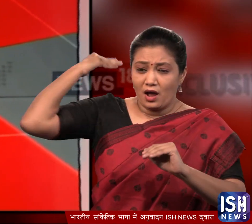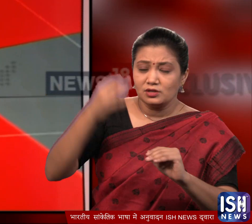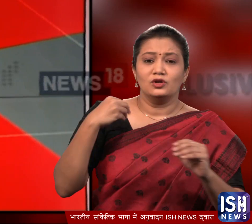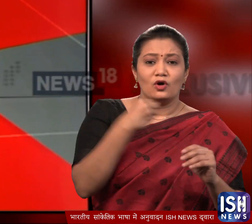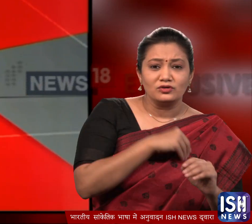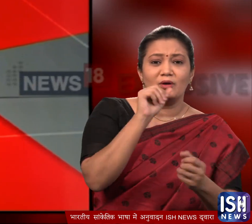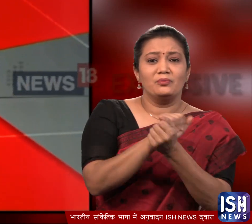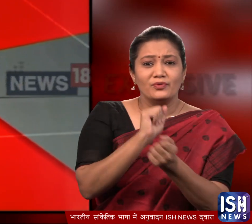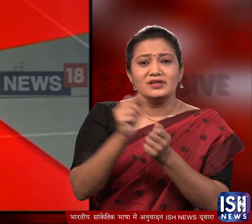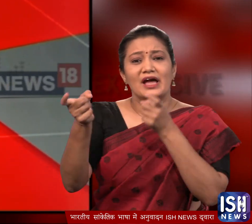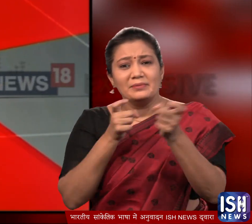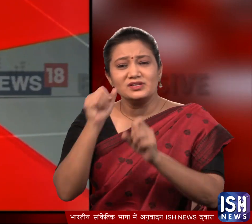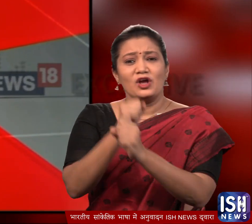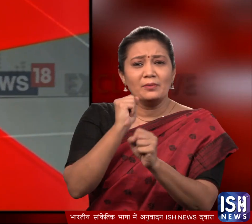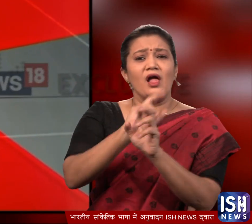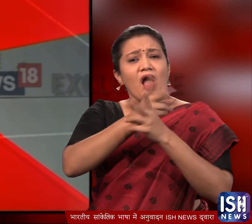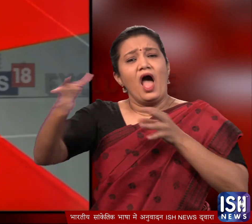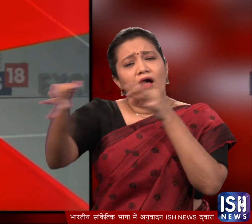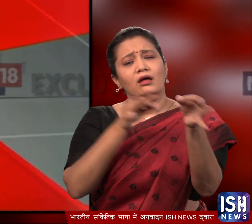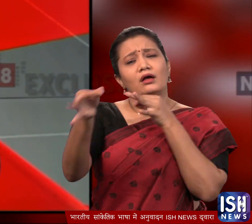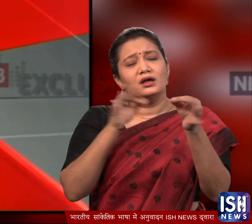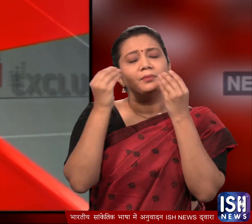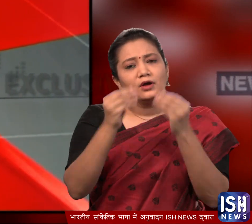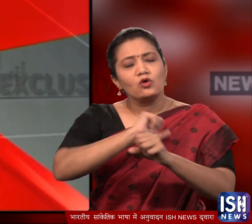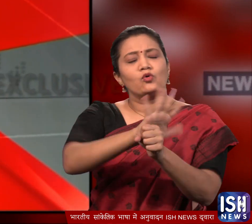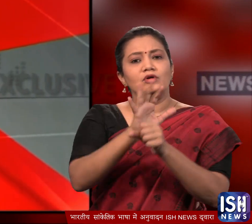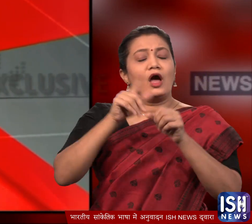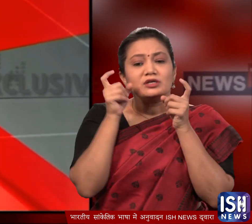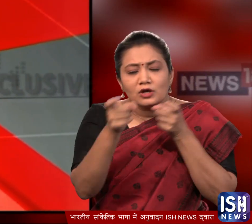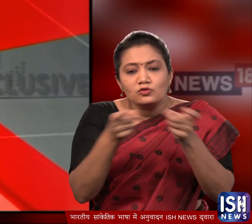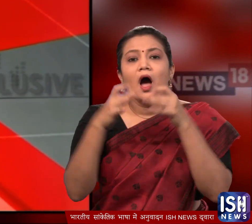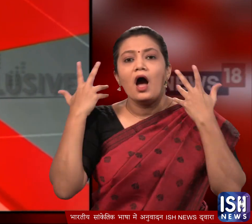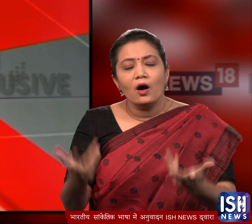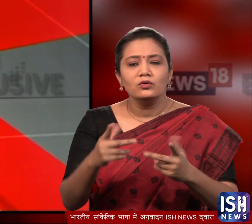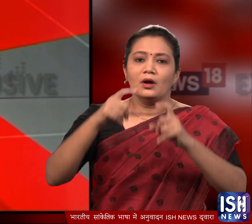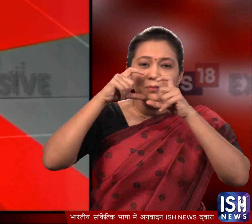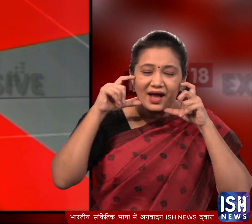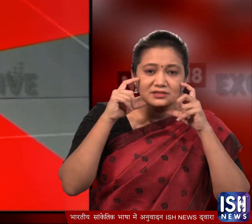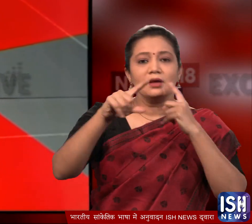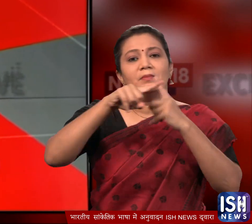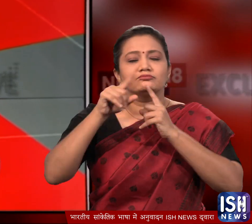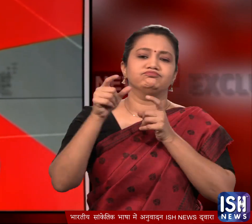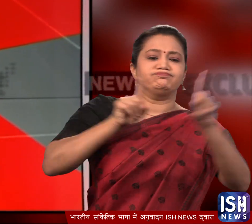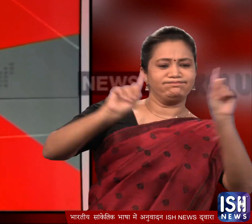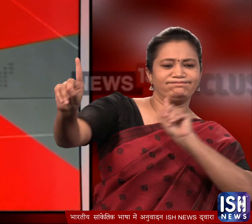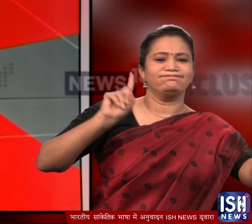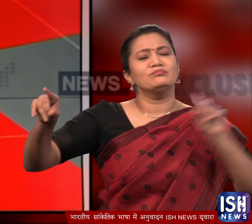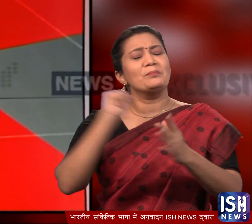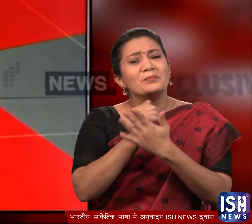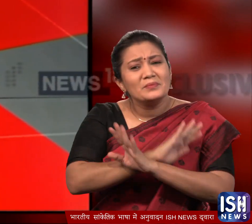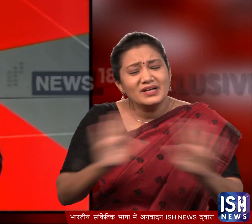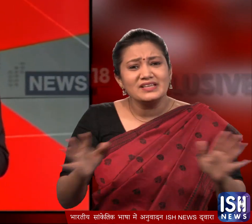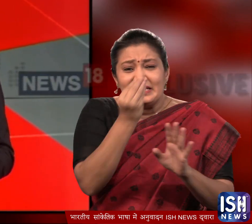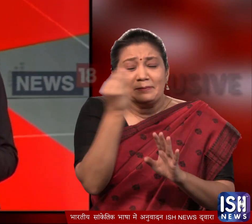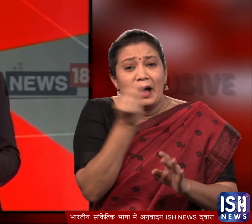से डॉक्टर, पुलिस, प्रशासन, सरकार समझाकर थक गई कि कोरोना की रोकथाम सिर्फ मास्क और सोशल डिस्टेंसिंग से ही